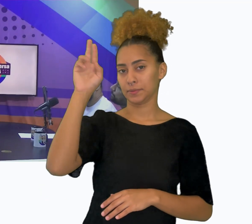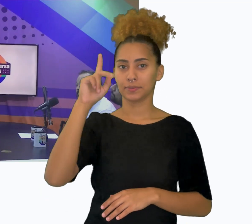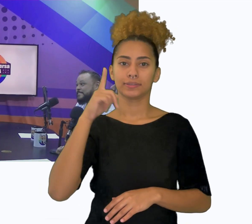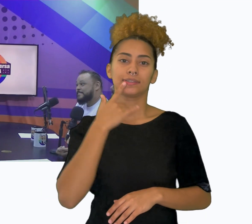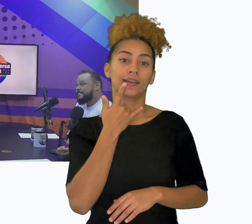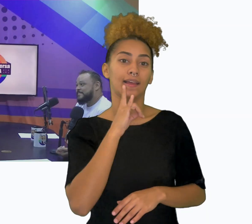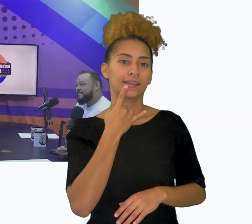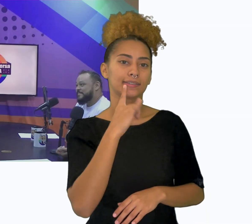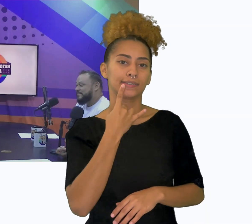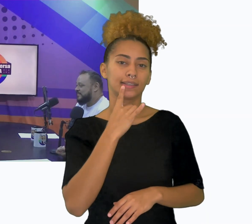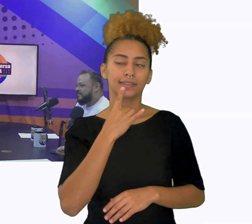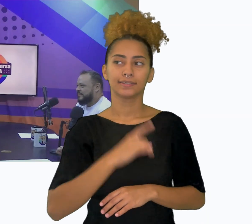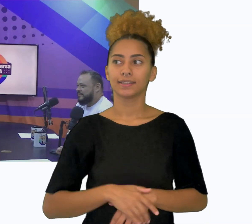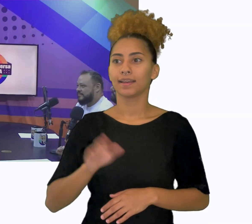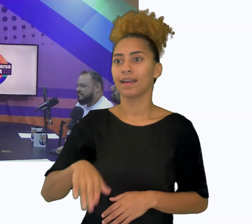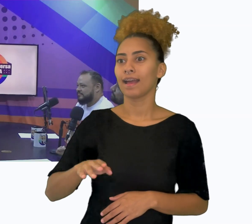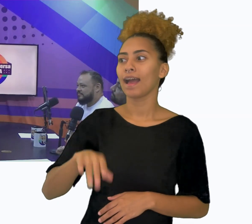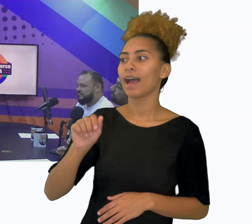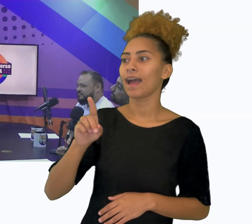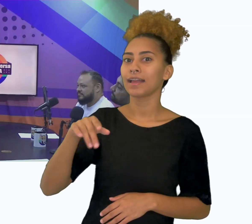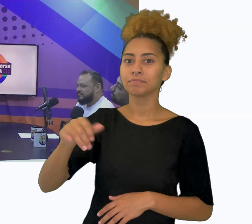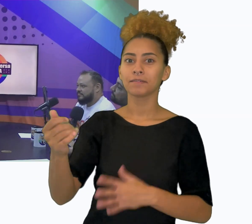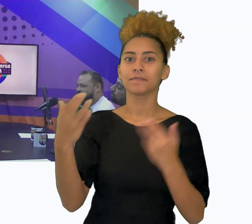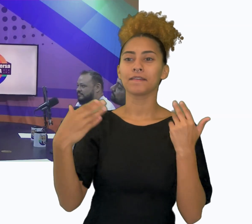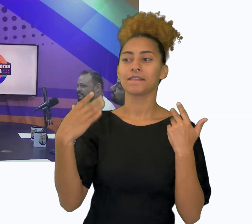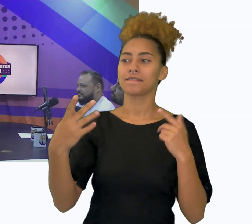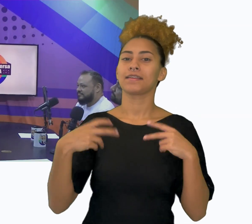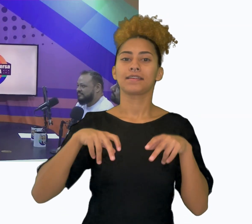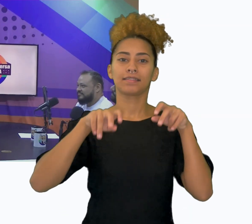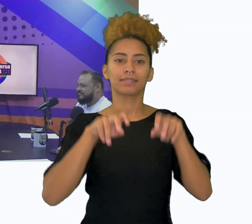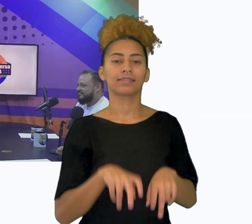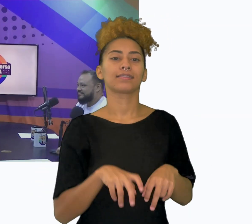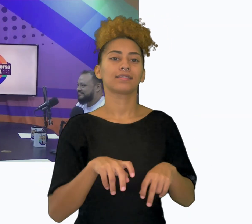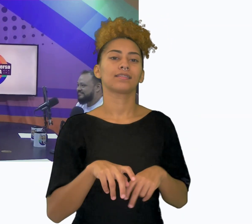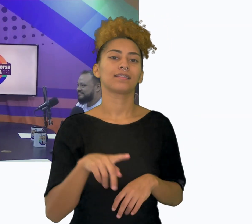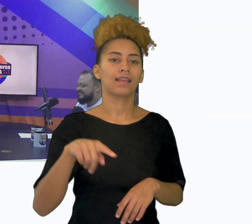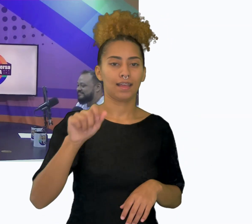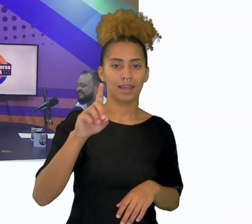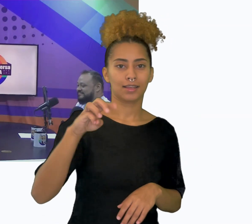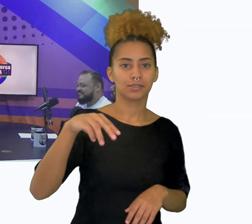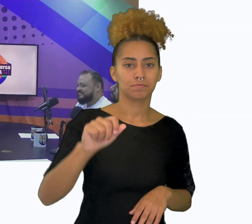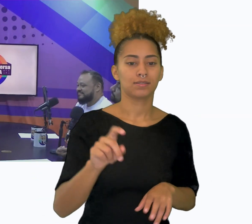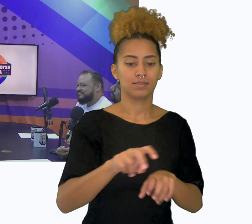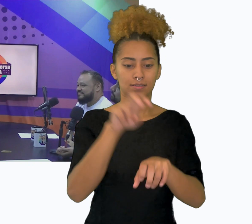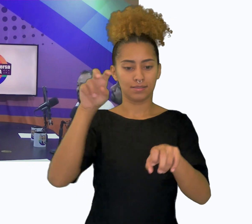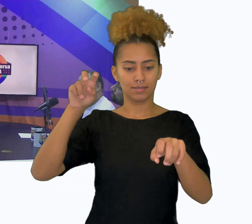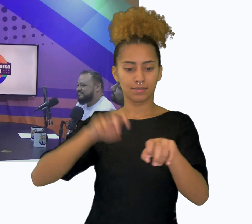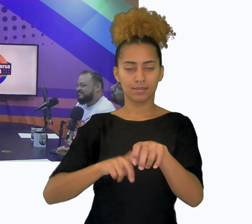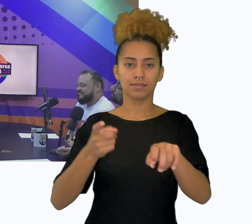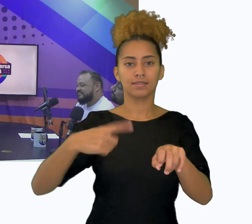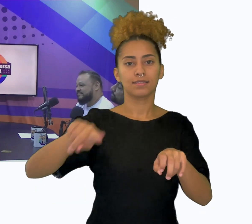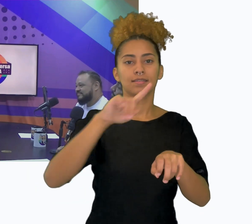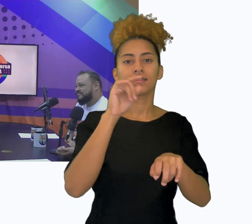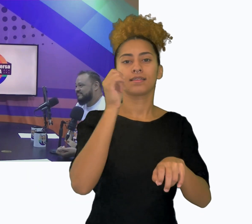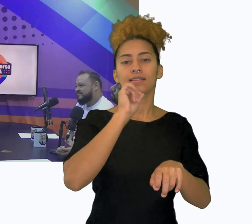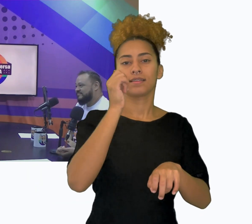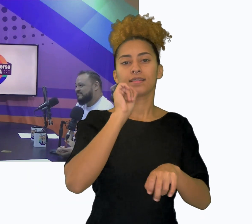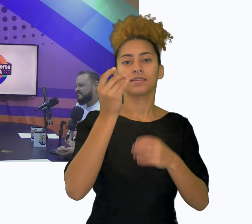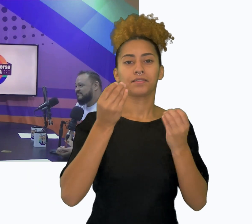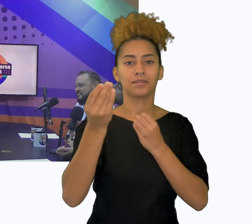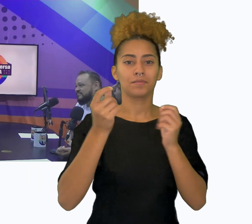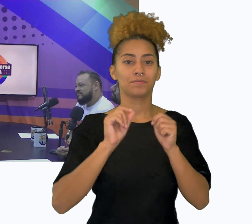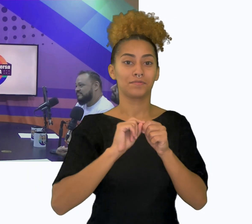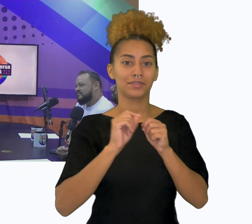cachaça. E eu, Adma, vem pra cá pro caminhão. Então, aí a Adma veio pra trás do caminhão, os bofs que vinham aqui fizeram assim,